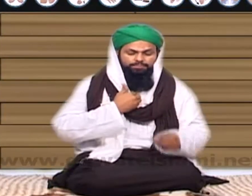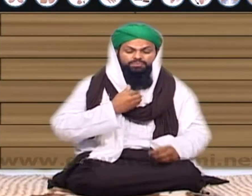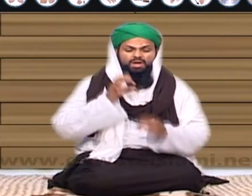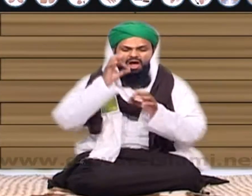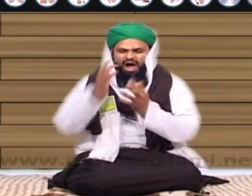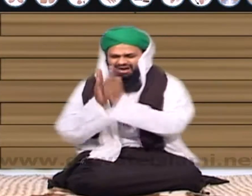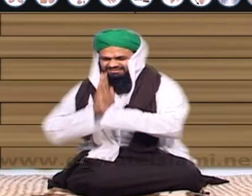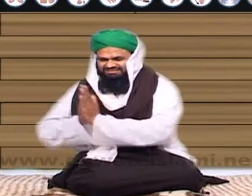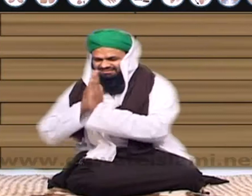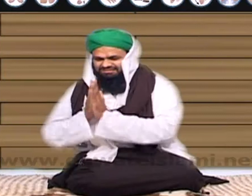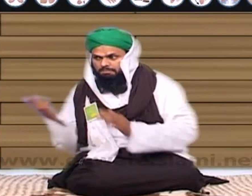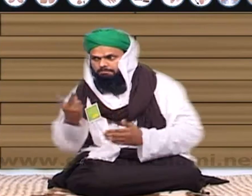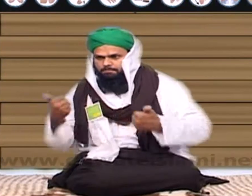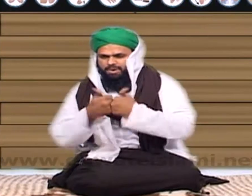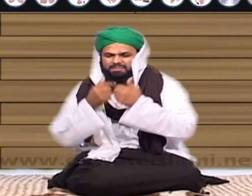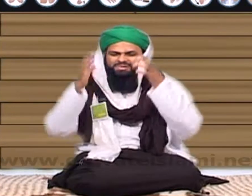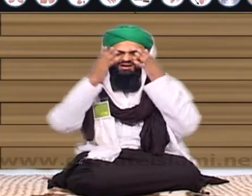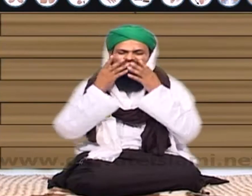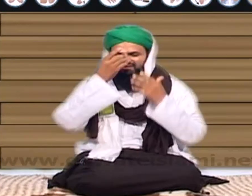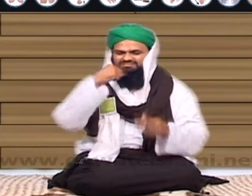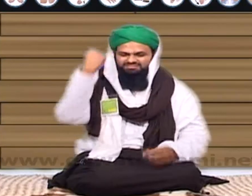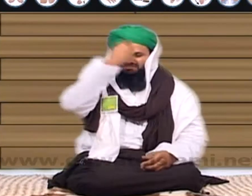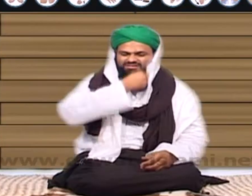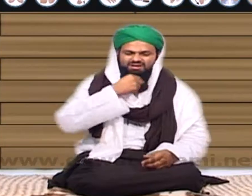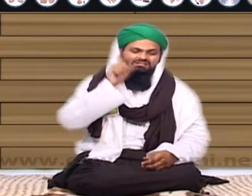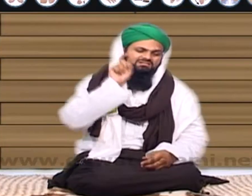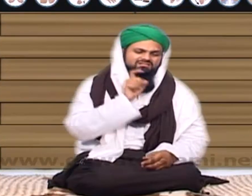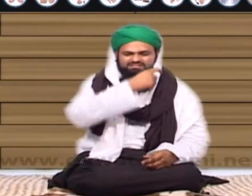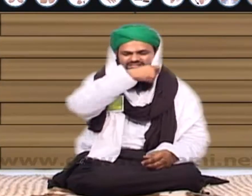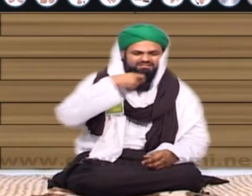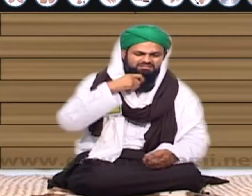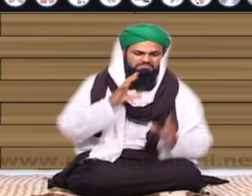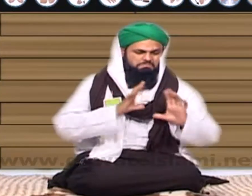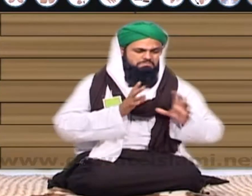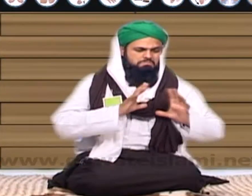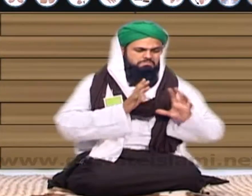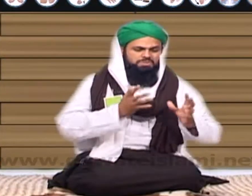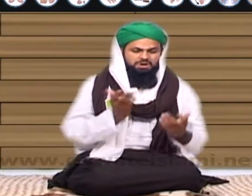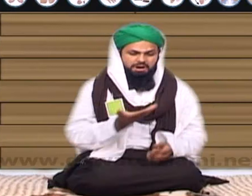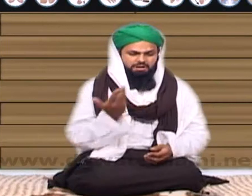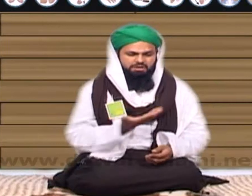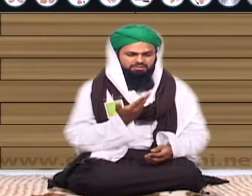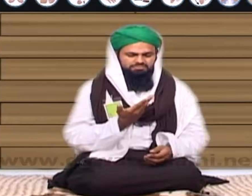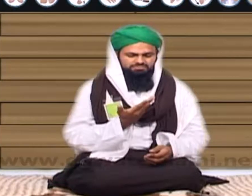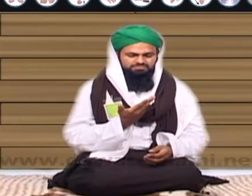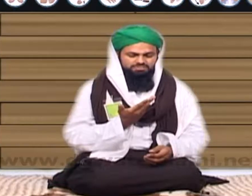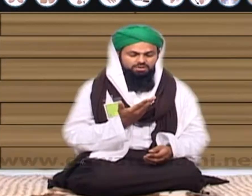پرستوں جیسا چہرہ بناتے تھے، ہم نت نئے فیشن اپناتے تھے، آج پھنس گئے، افسوس آج پھنس